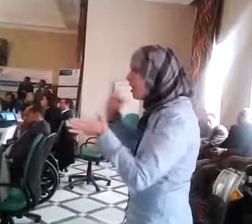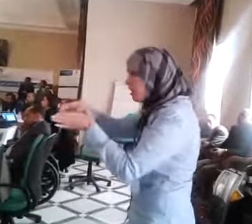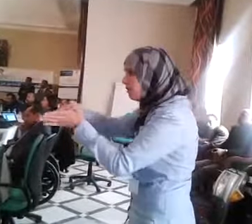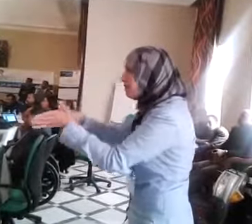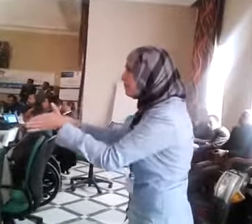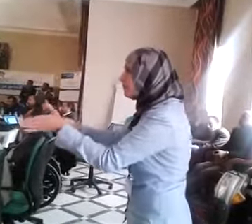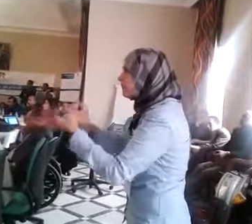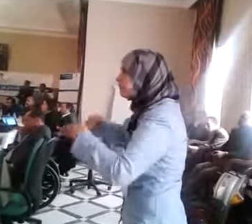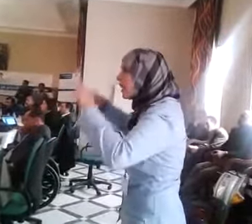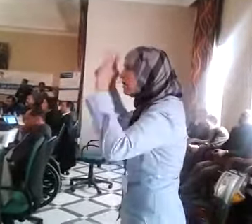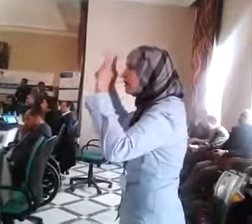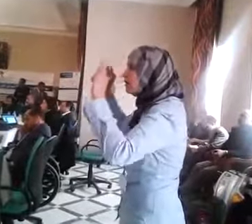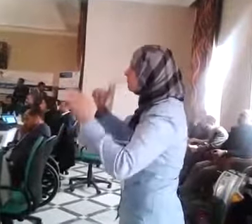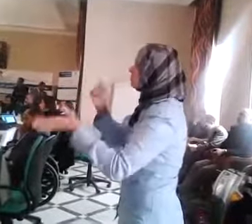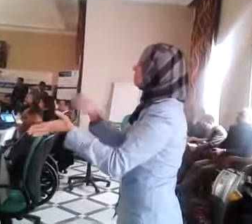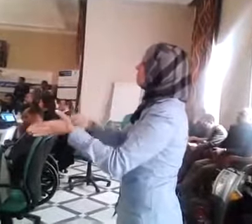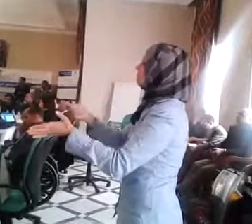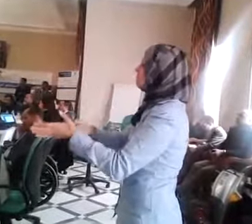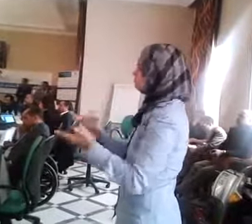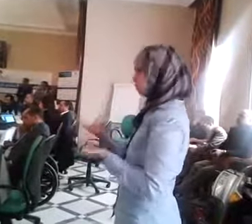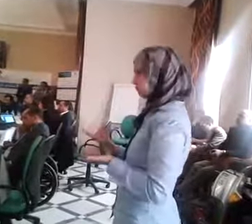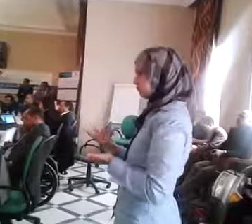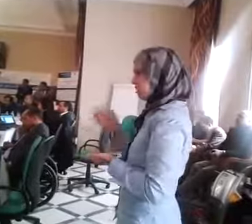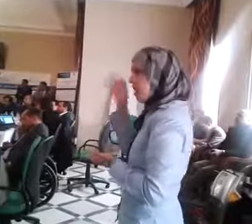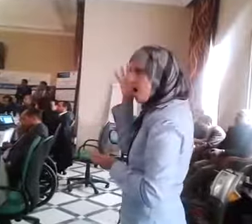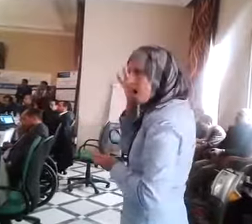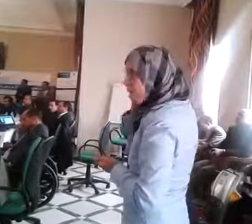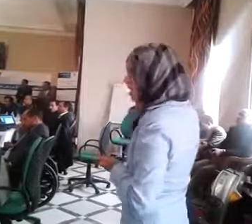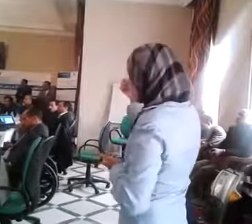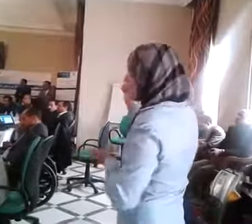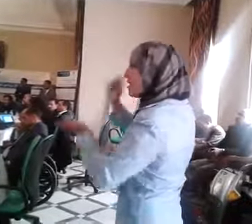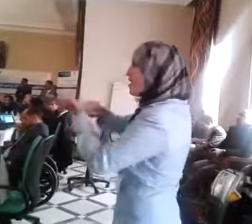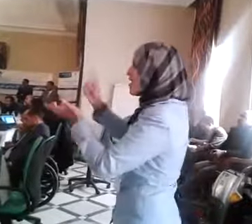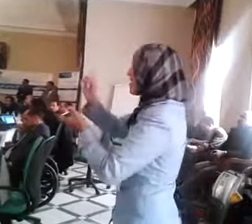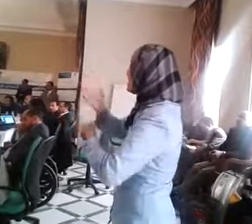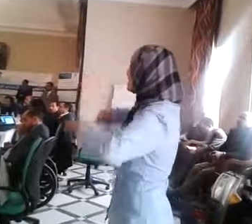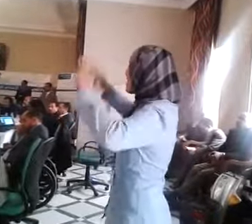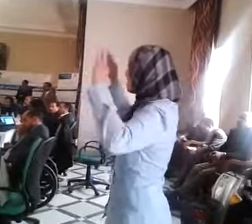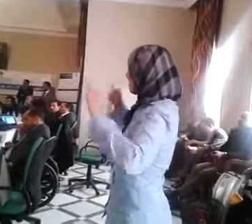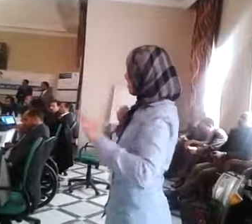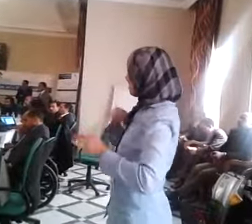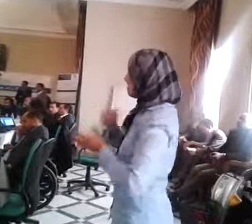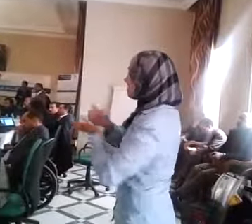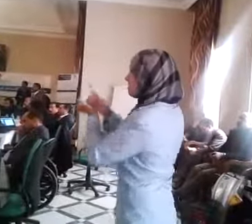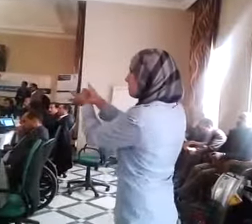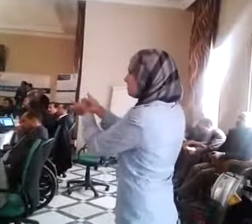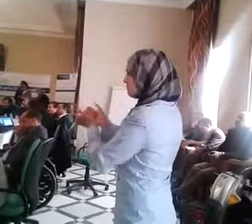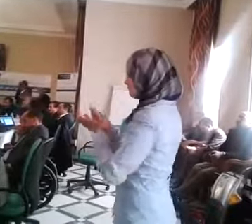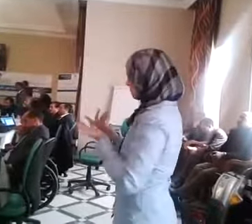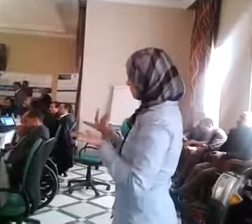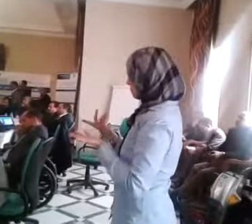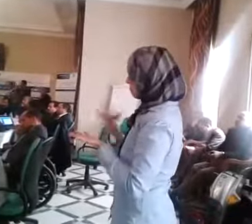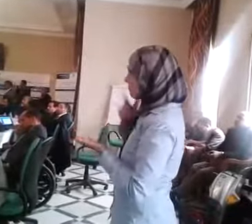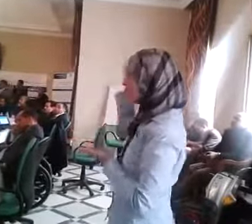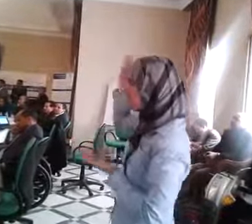الصحية الخلابة الصحية خصوص عما تعتبروا من الناس لأسباقية ويستبدوه كذلك في التمييز من التمييز